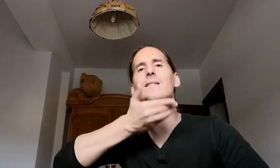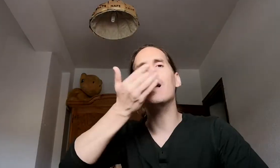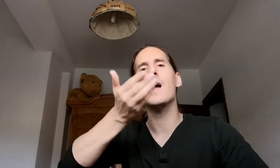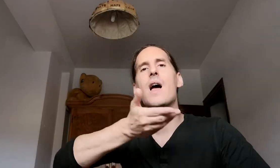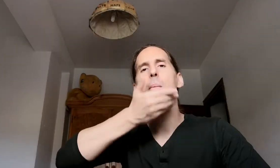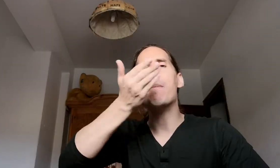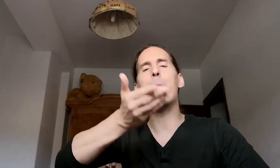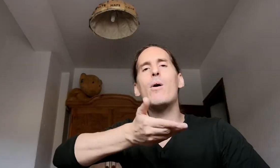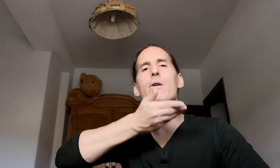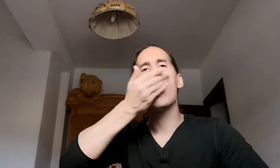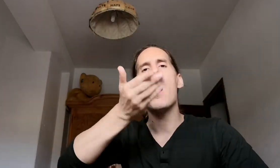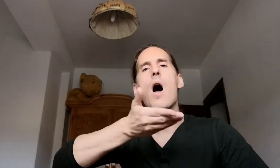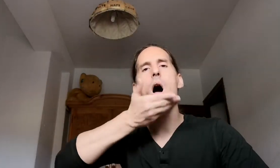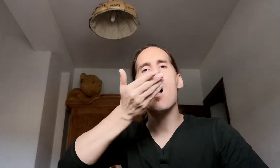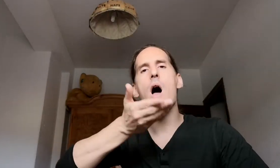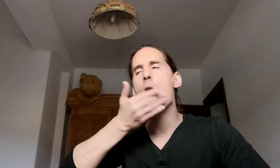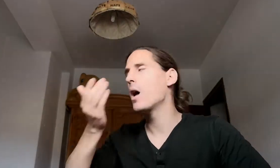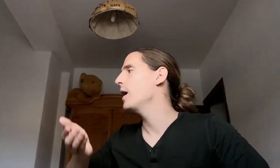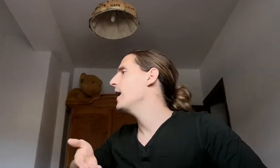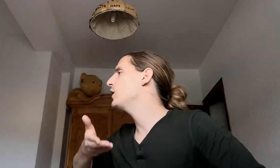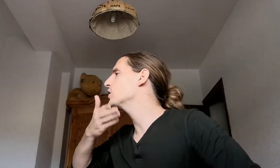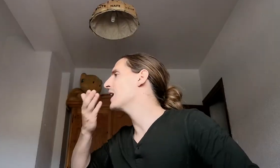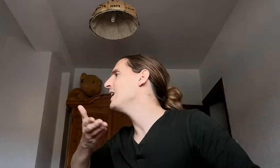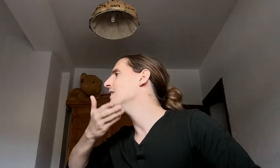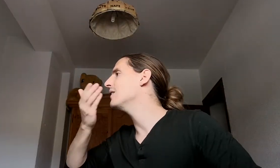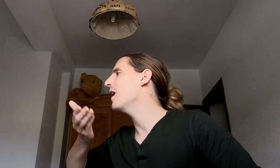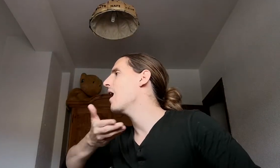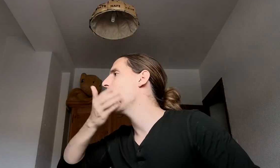Caliente, vapor. Esto es caliente.